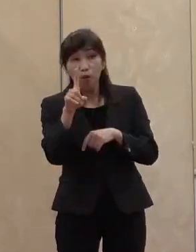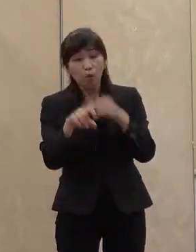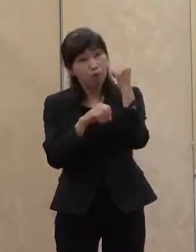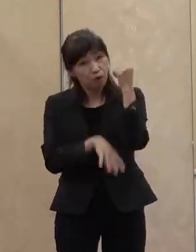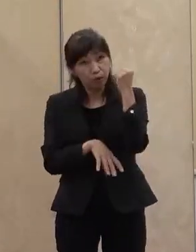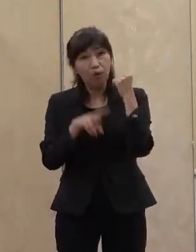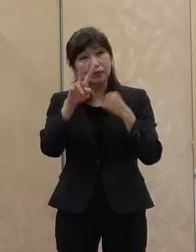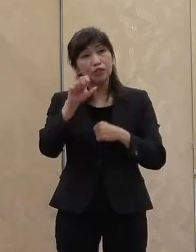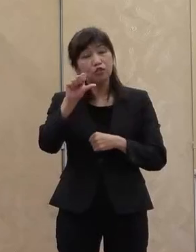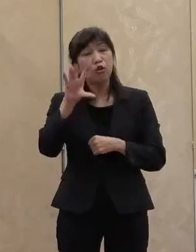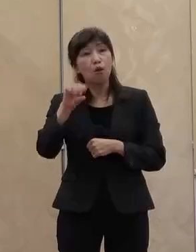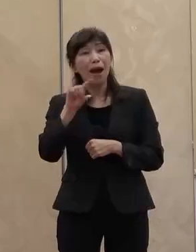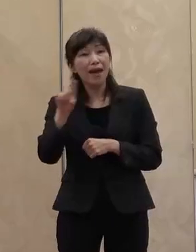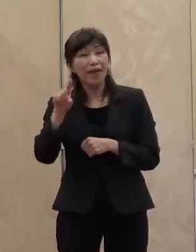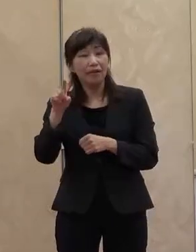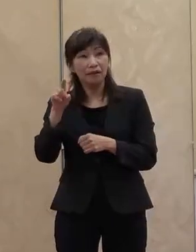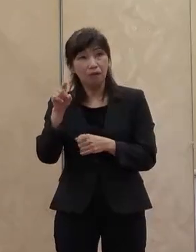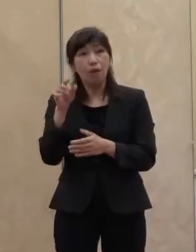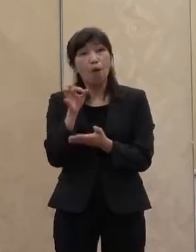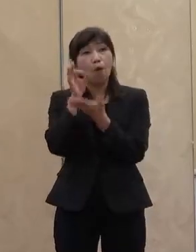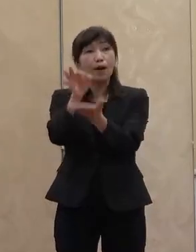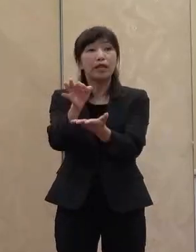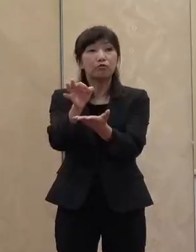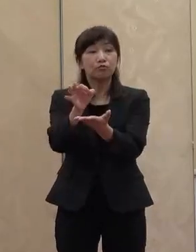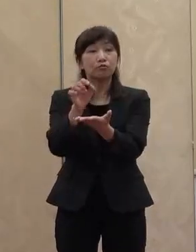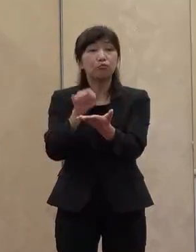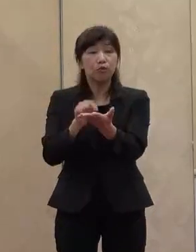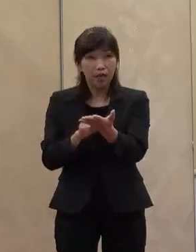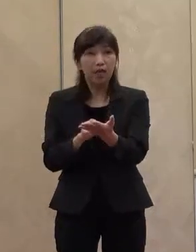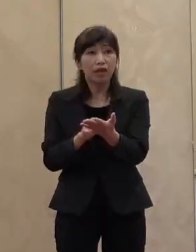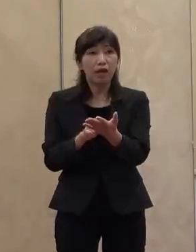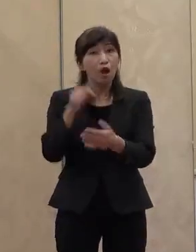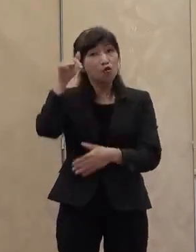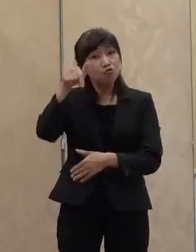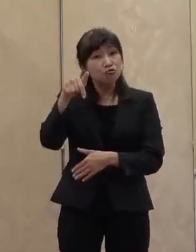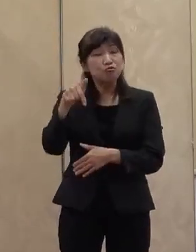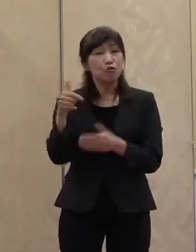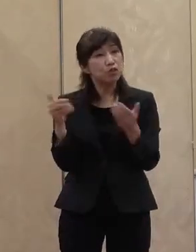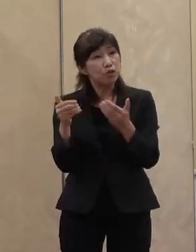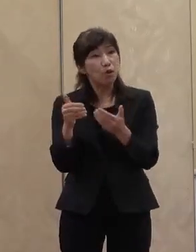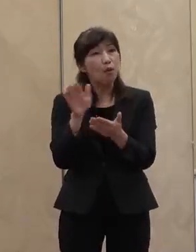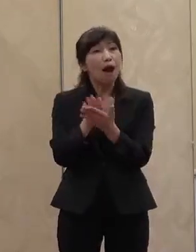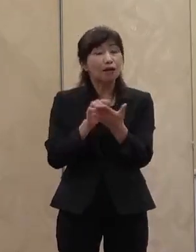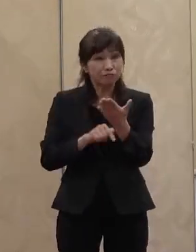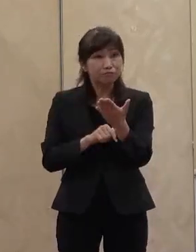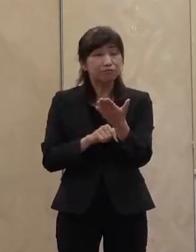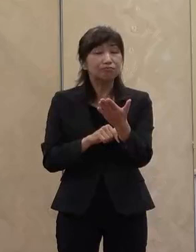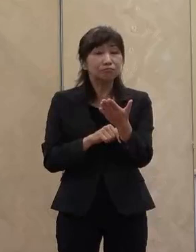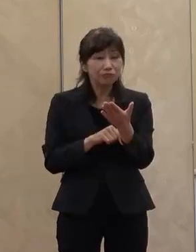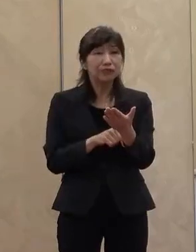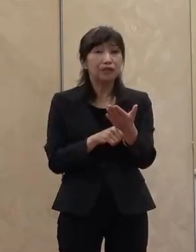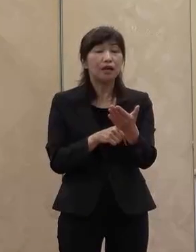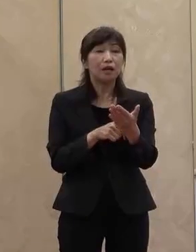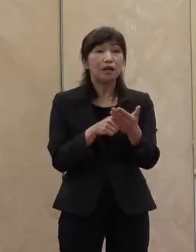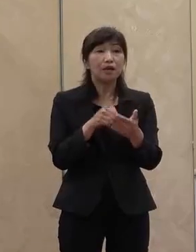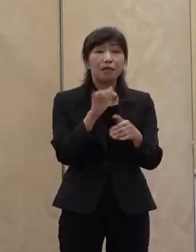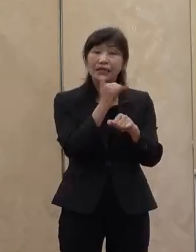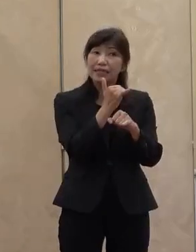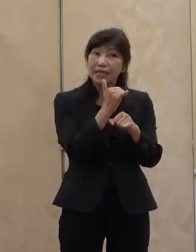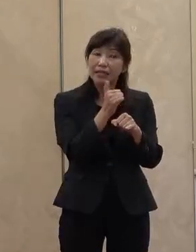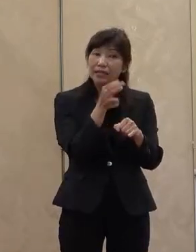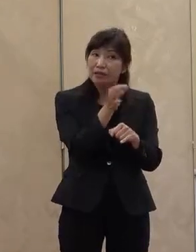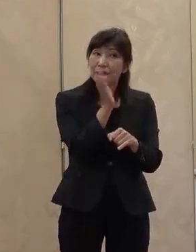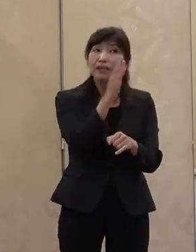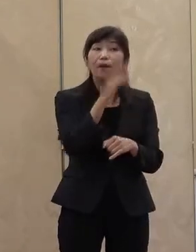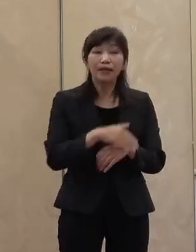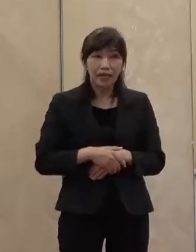風もこれが、まあ、ある意味補助になって、別に人件費に使うってことは何使うかはそれ事業者の自由ですけども、やっぱり事業者の方がこ